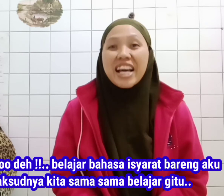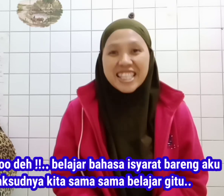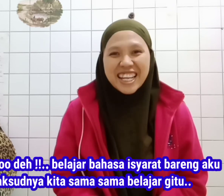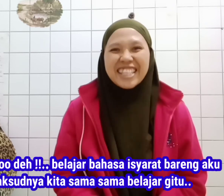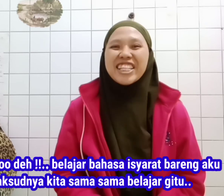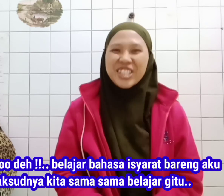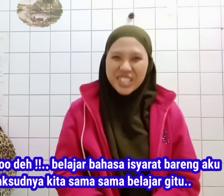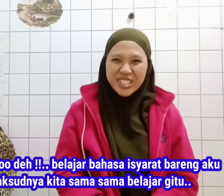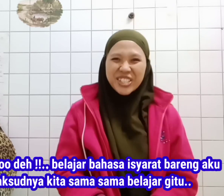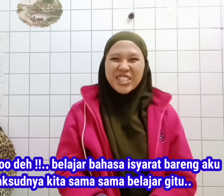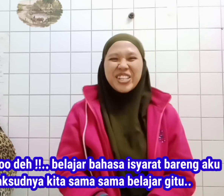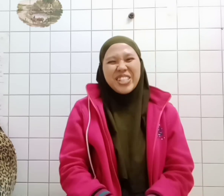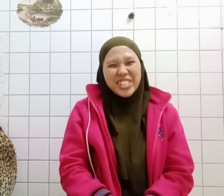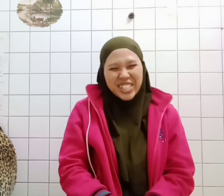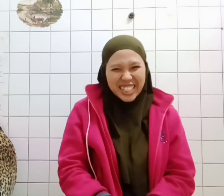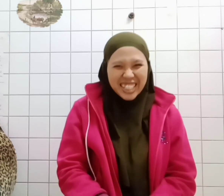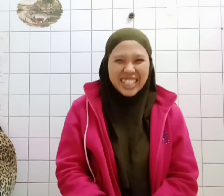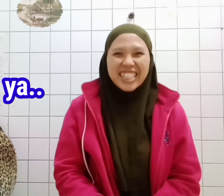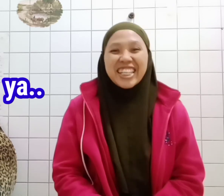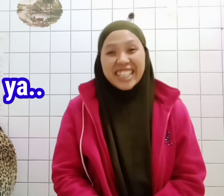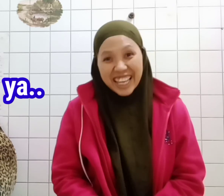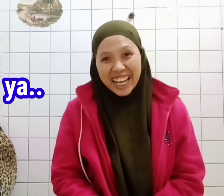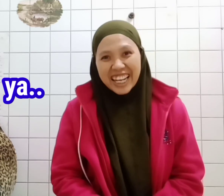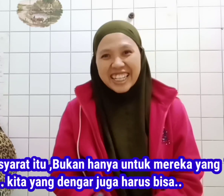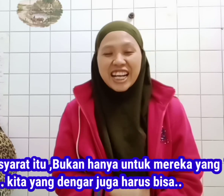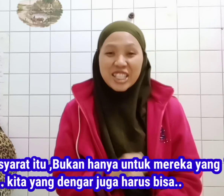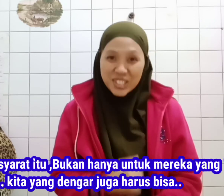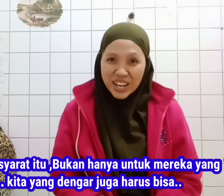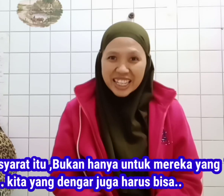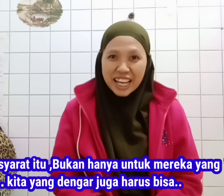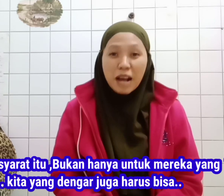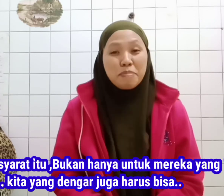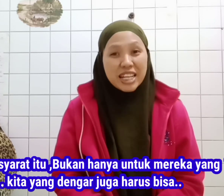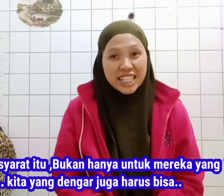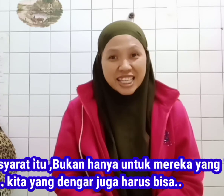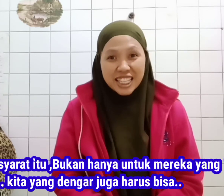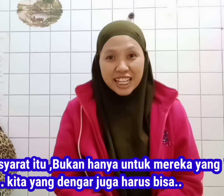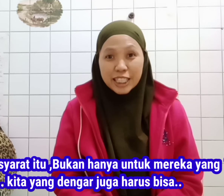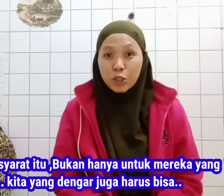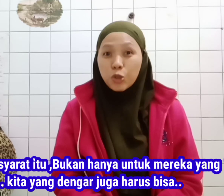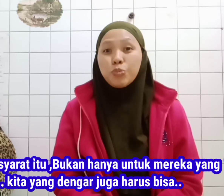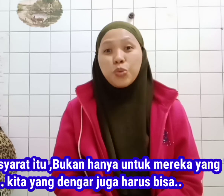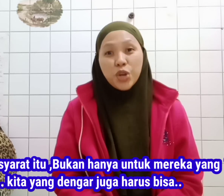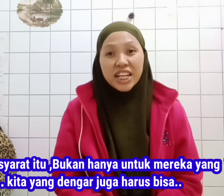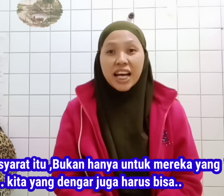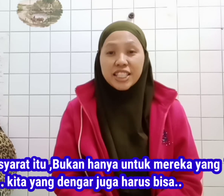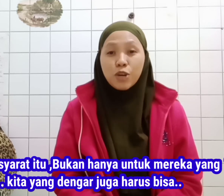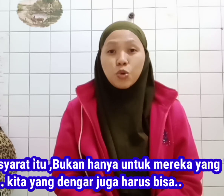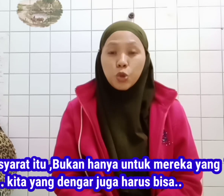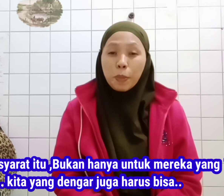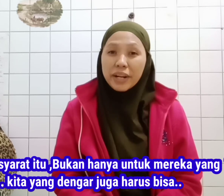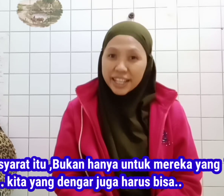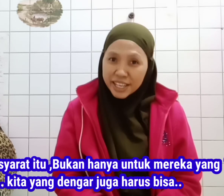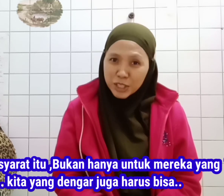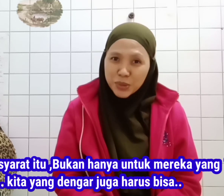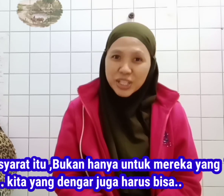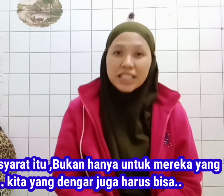belajar gitu. Ya, soalnya bahasa isyarat itu bukan hanya untuk mereka yang tuli,